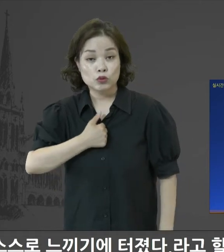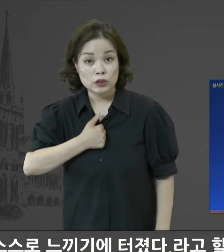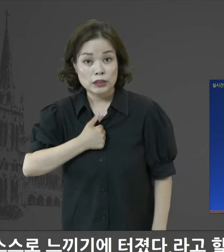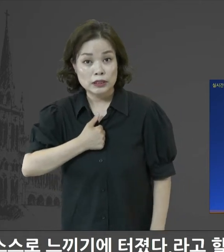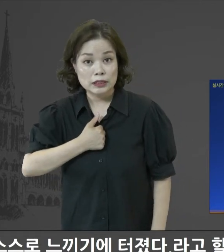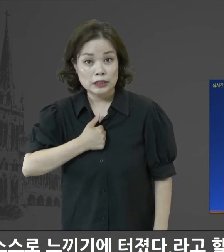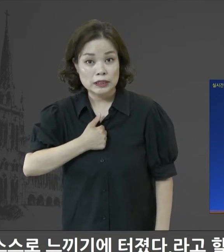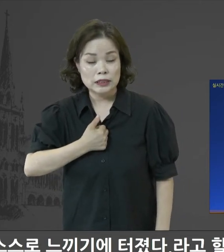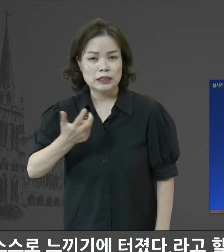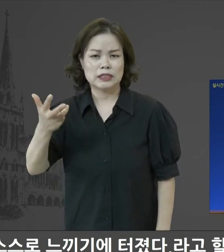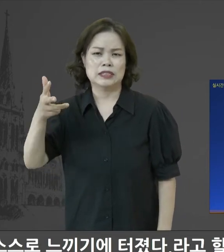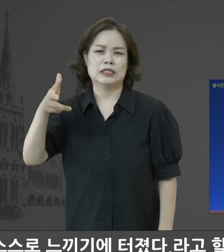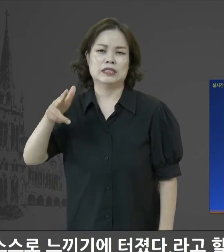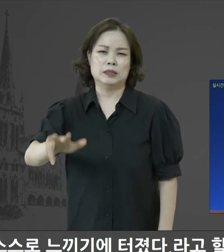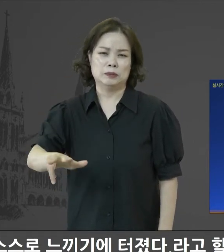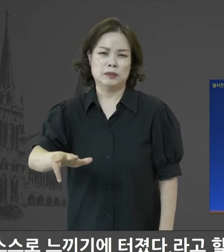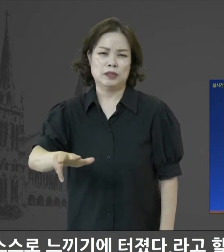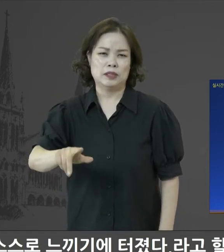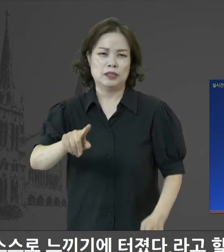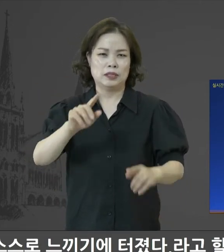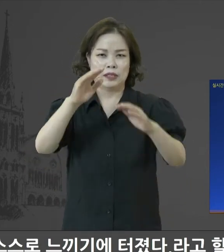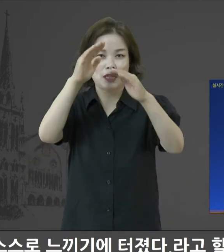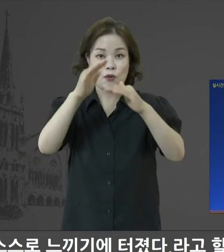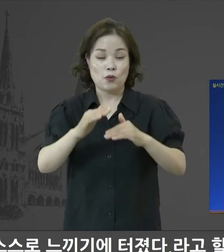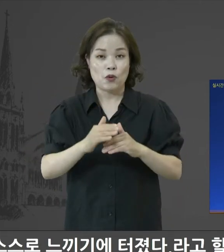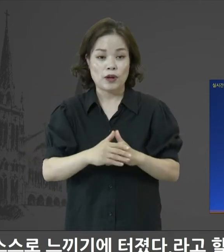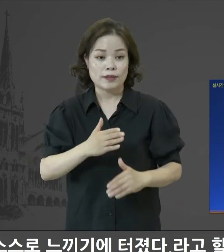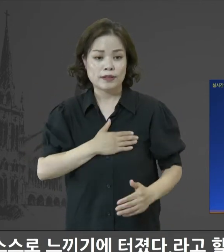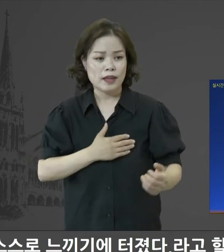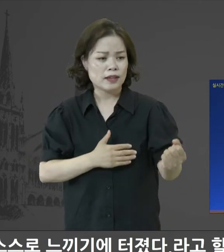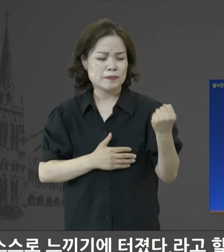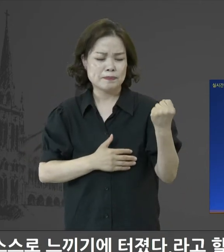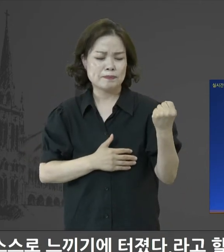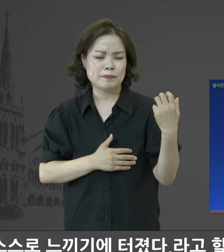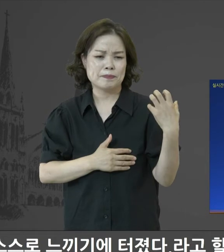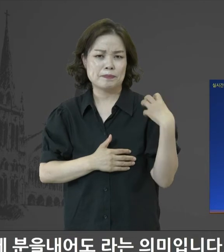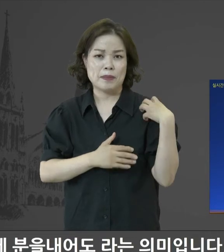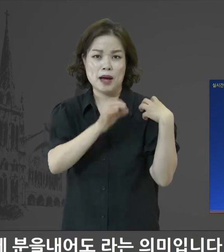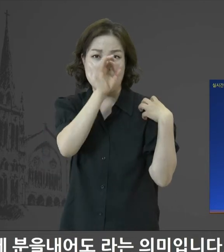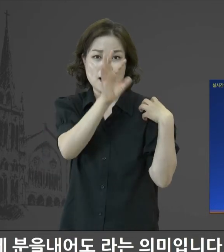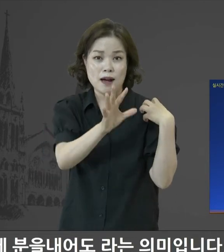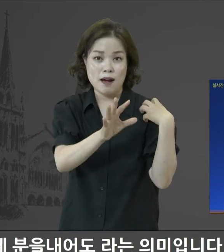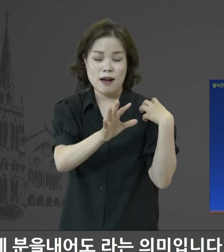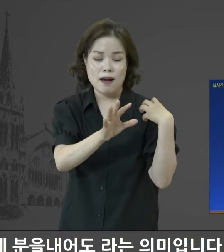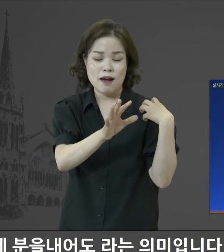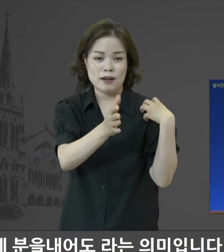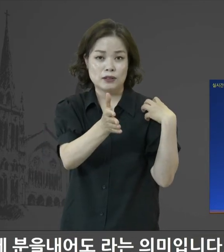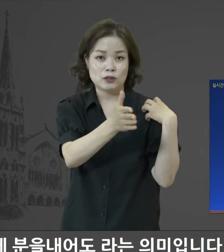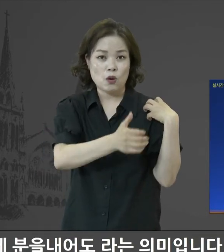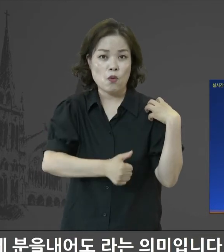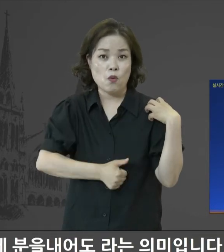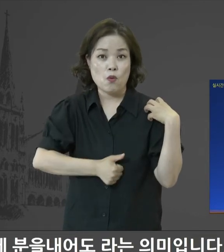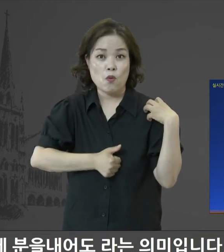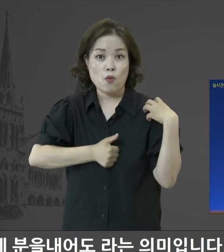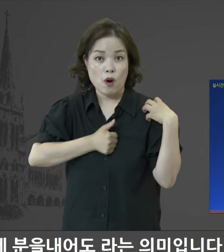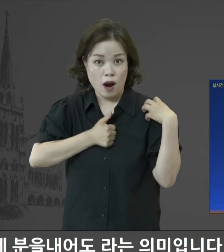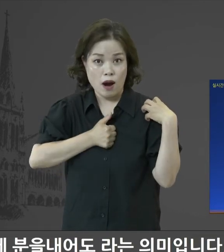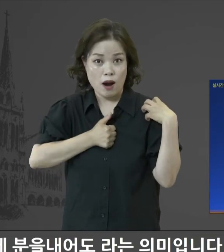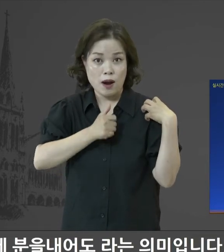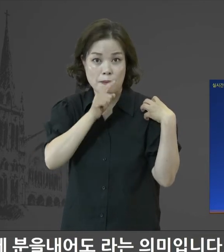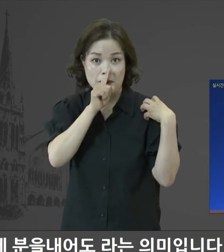내어도, 그때 분을 내다는 말입니다. 내 힘으로 잘 감당이 안 되는 정도의 화를 내고 있는